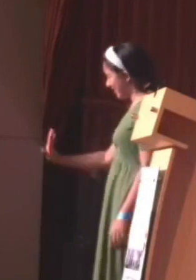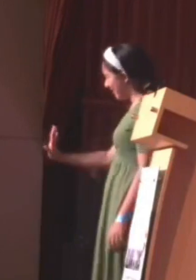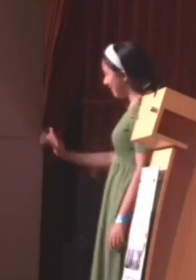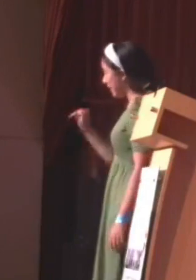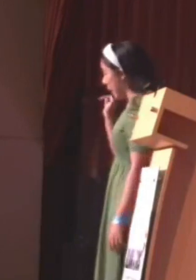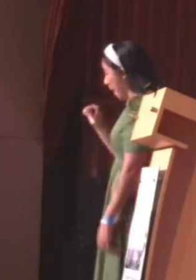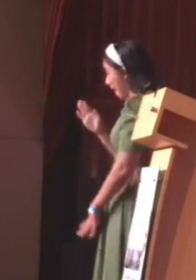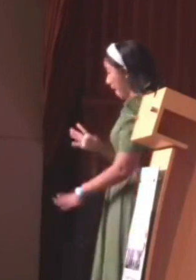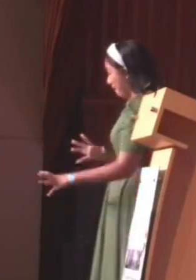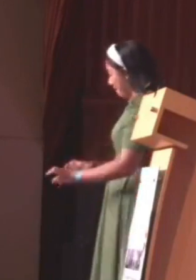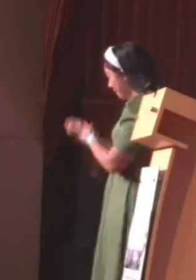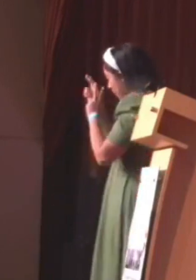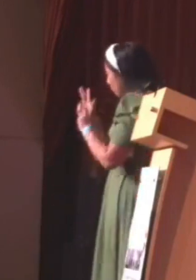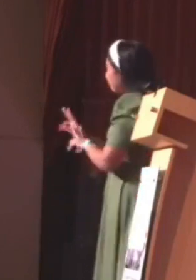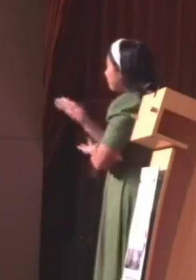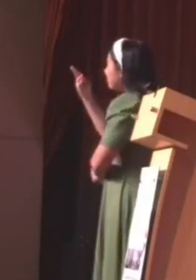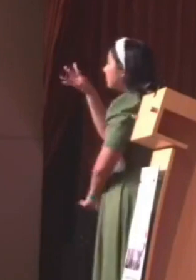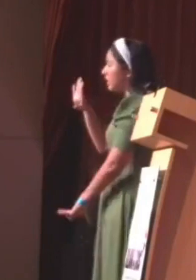misiones.